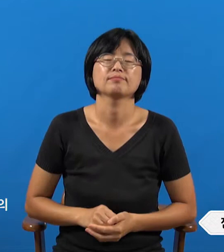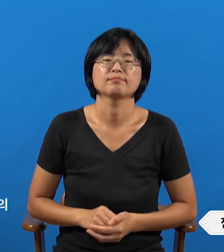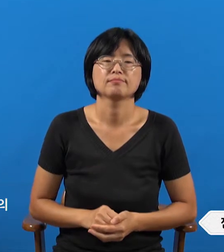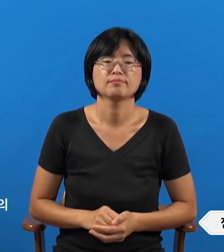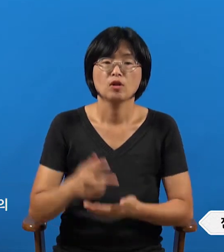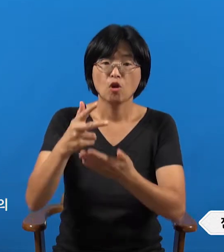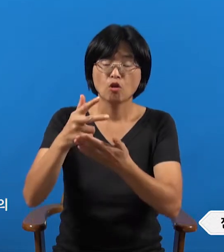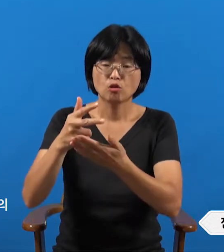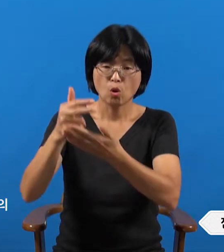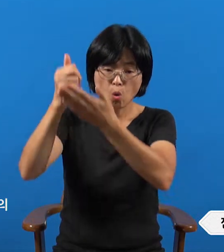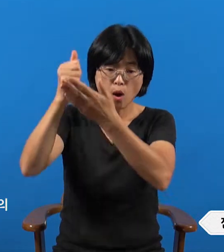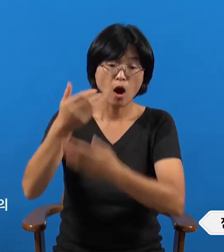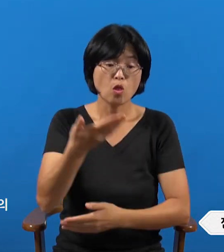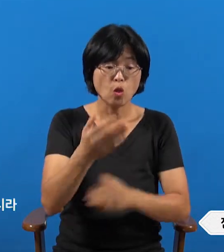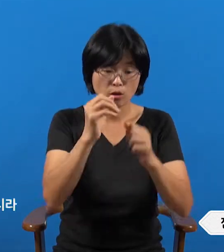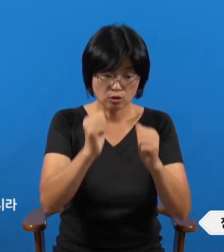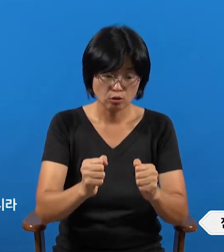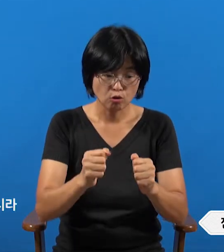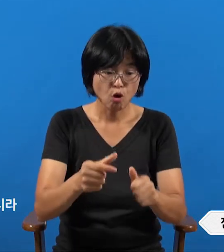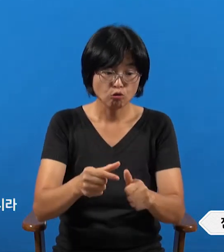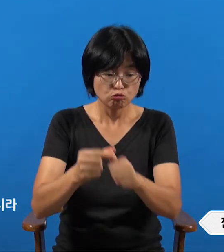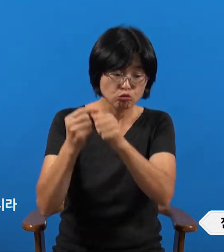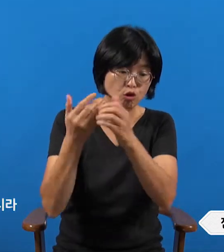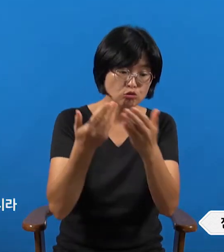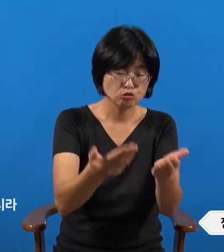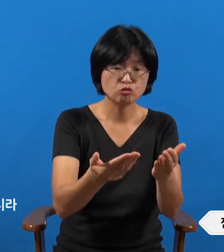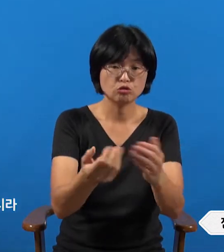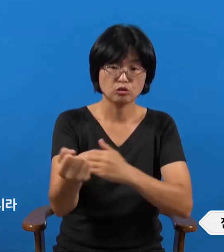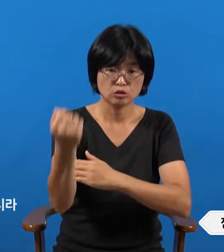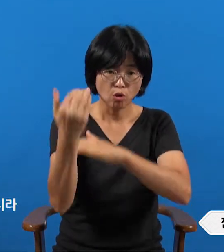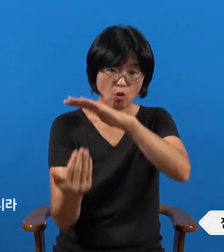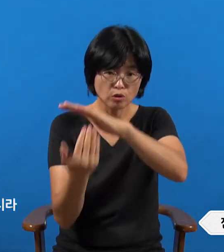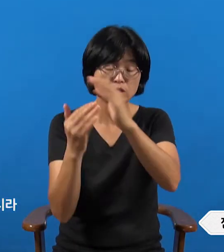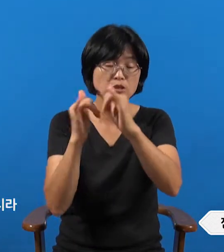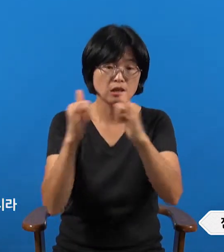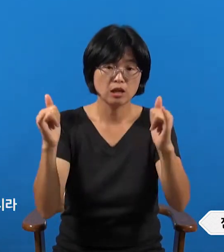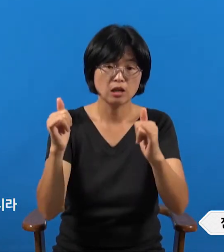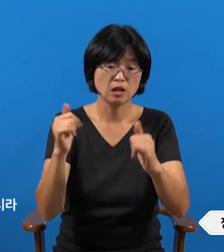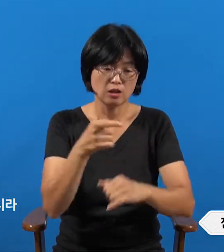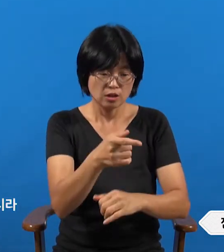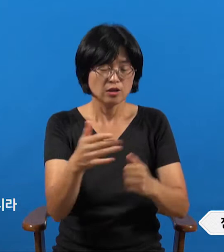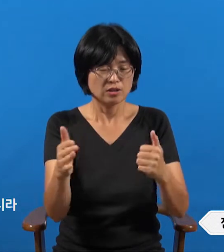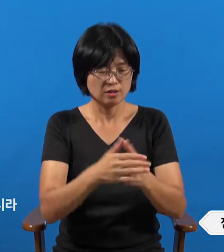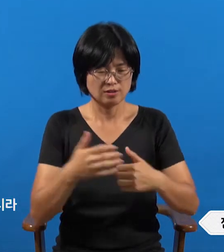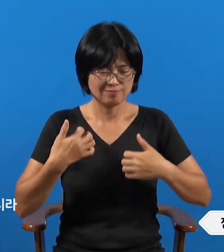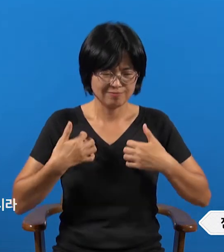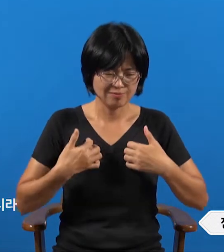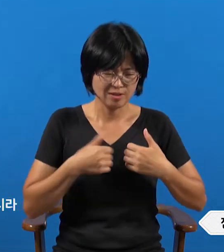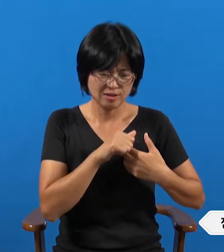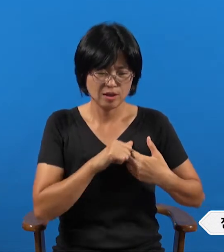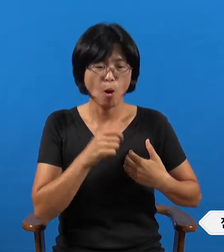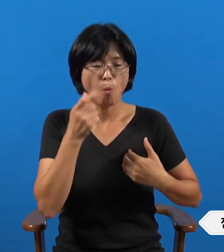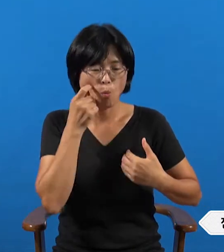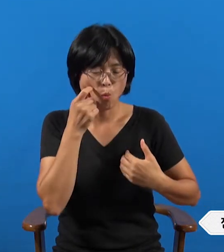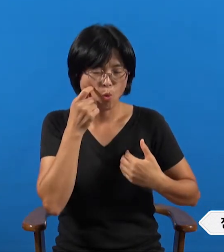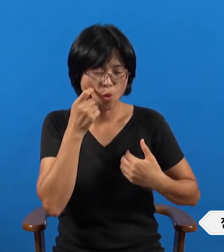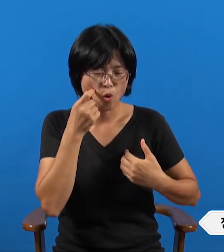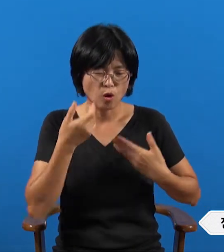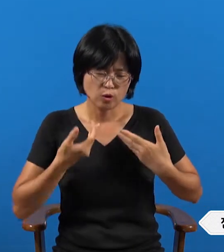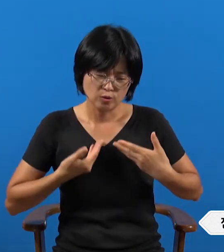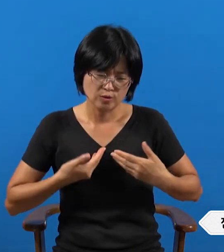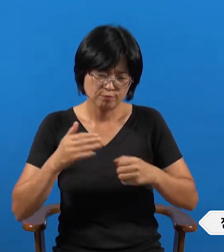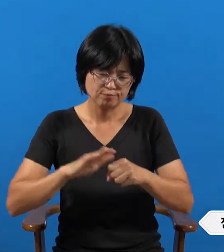가운데 계시니 그는 구원을 베푸실 전능자시라. 그가 너로 말미암아 기쁨을 이기지 못하시며